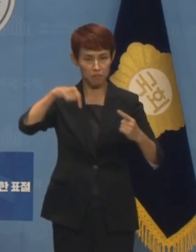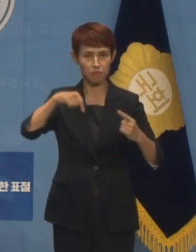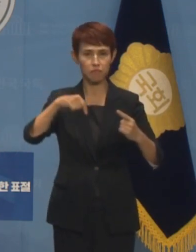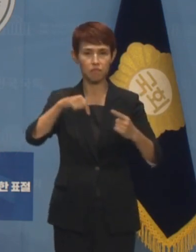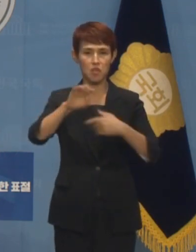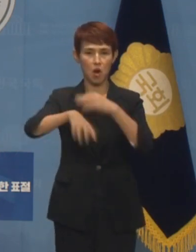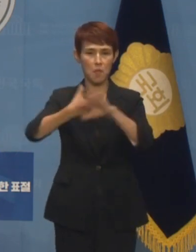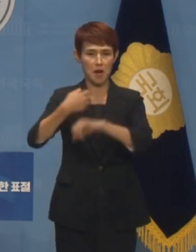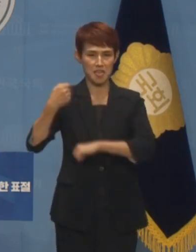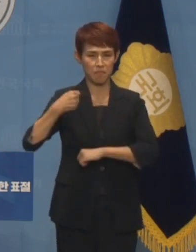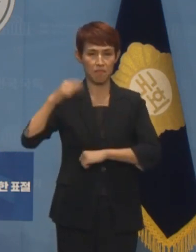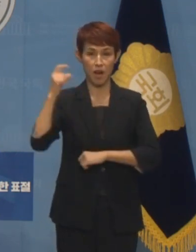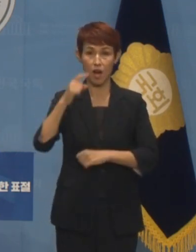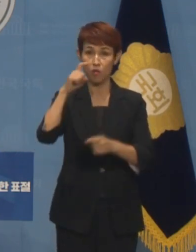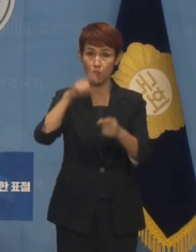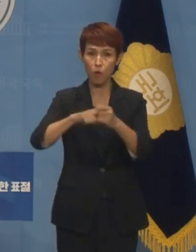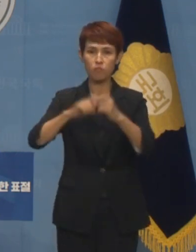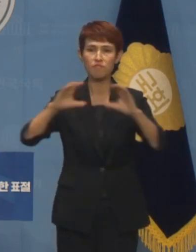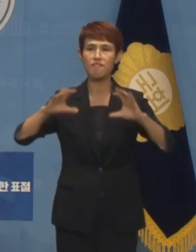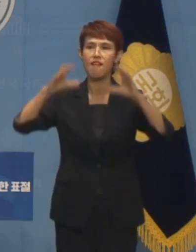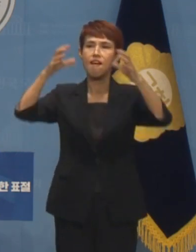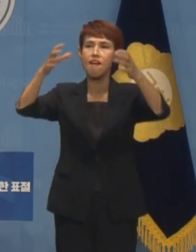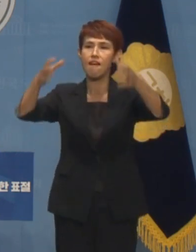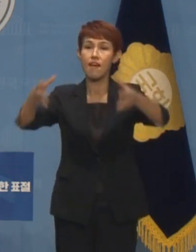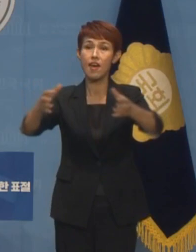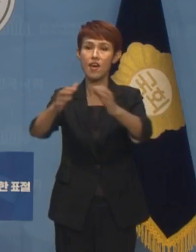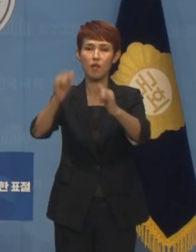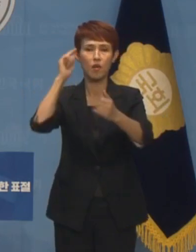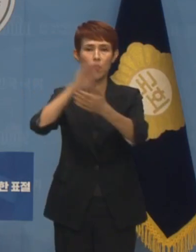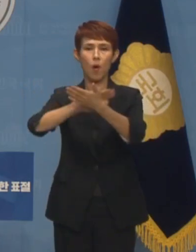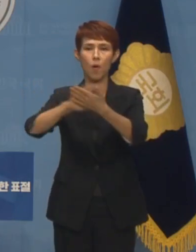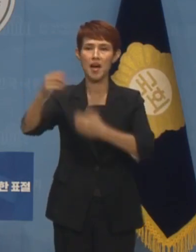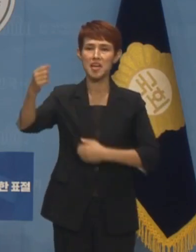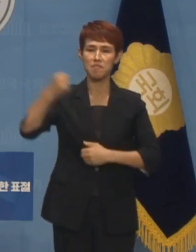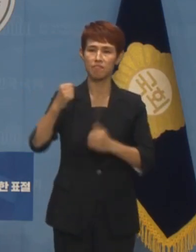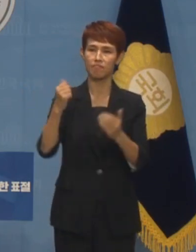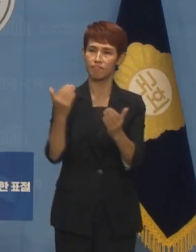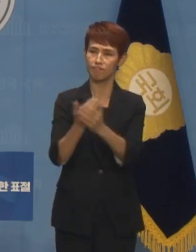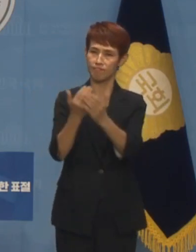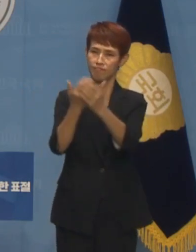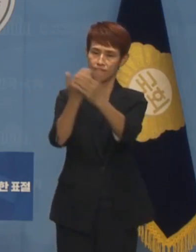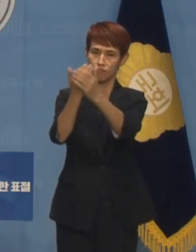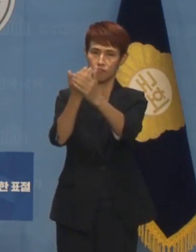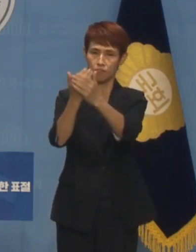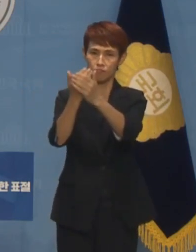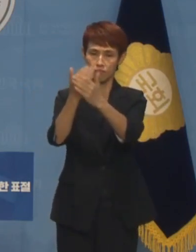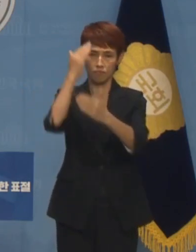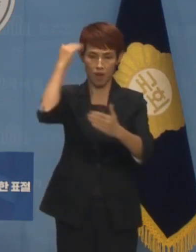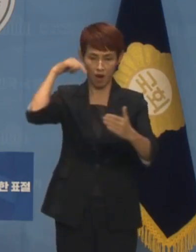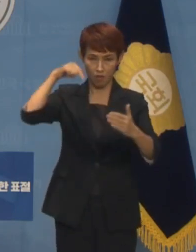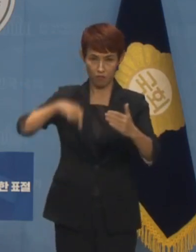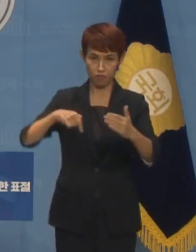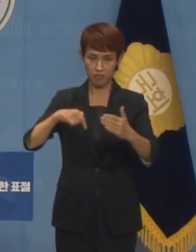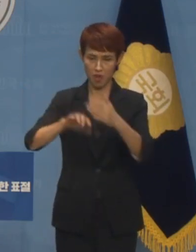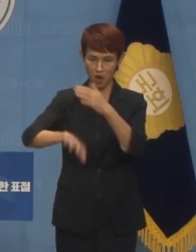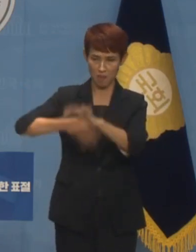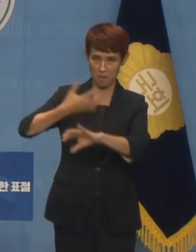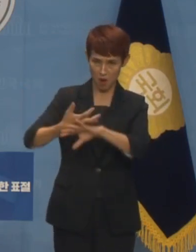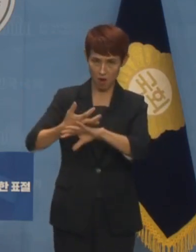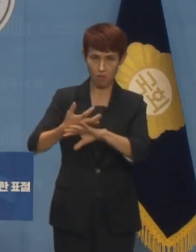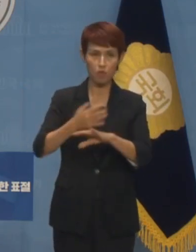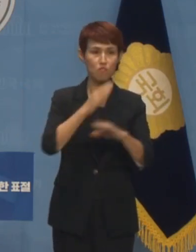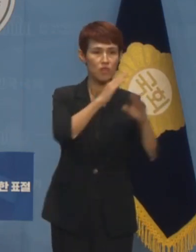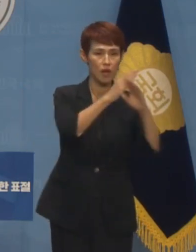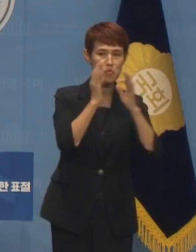강화를 위해서 세계 인민들의 평화 역량이 성장하고 남한 혁명에 대한 본인들의